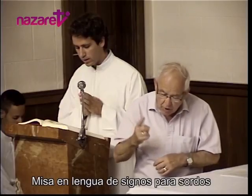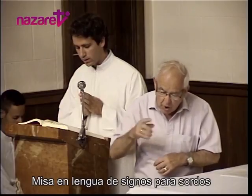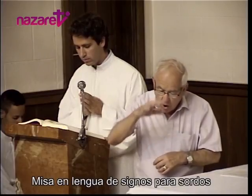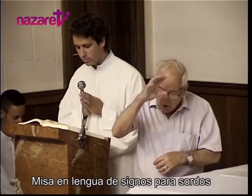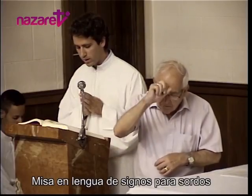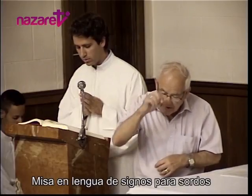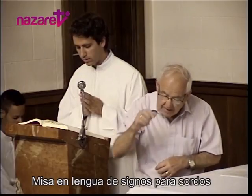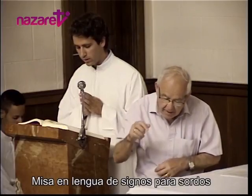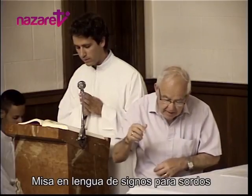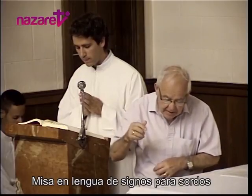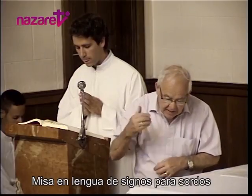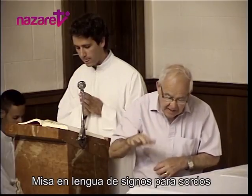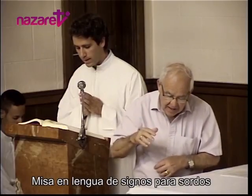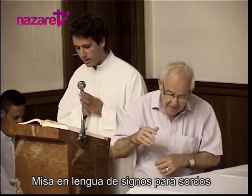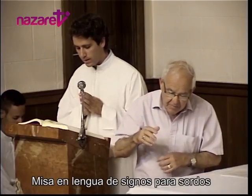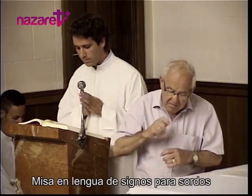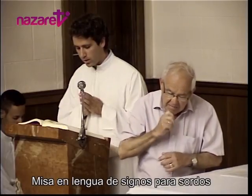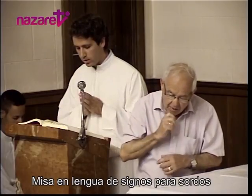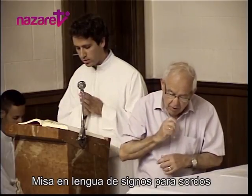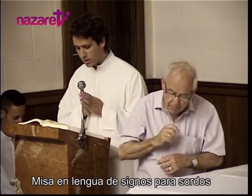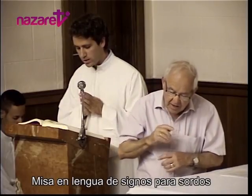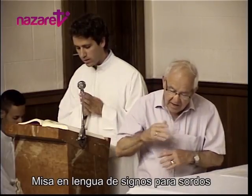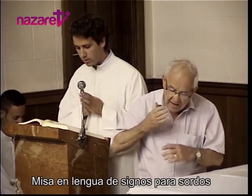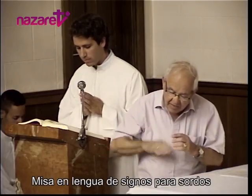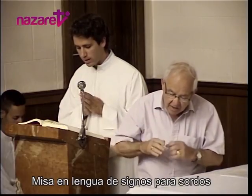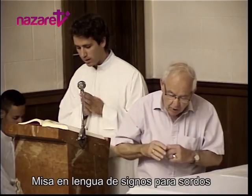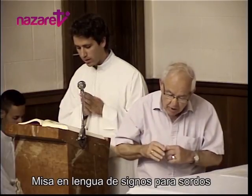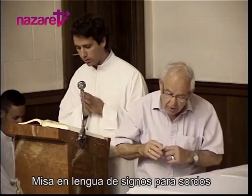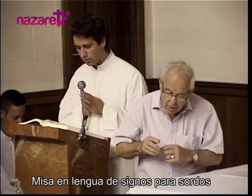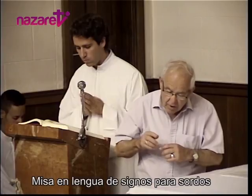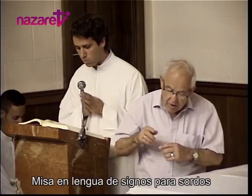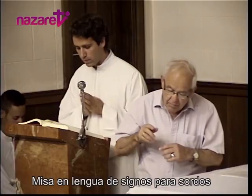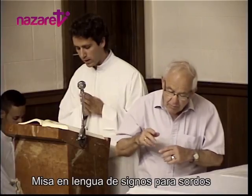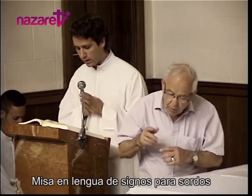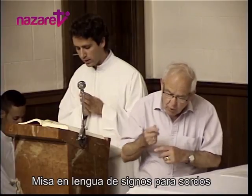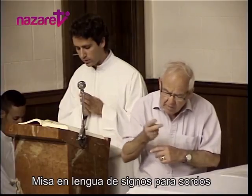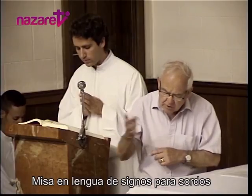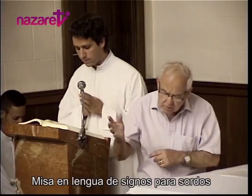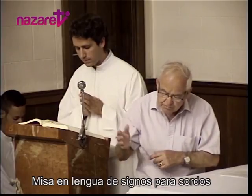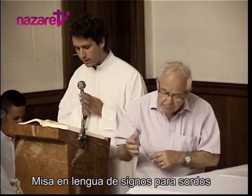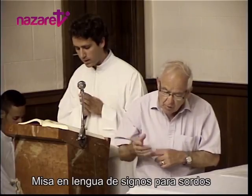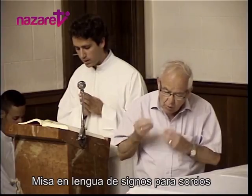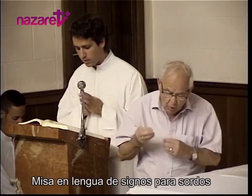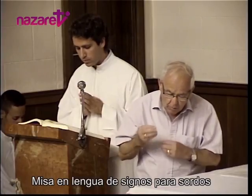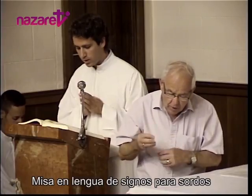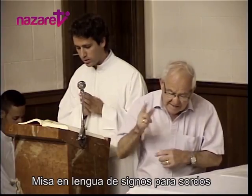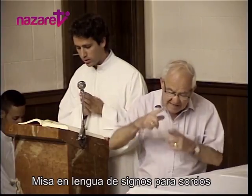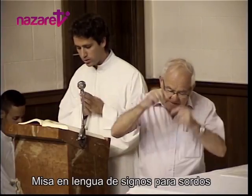tiempo para volver. Pero ellos ansiaban una patria mejor, la del cielo. Por eso Dios no